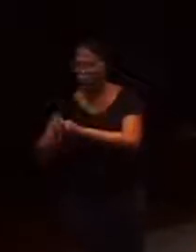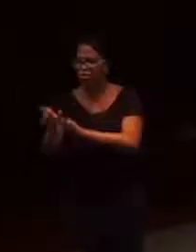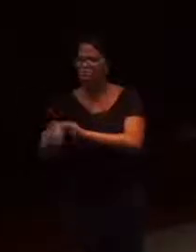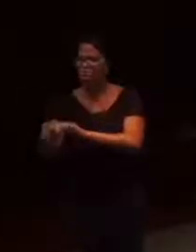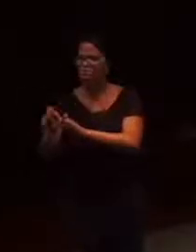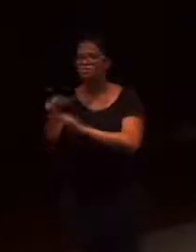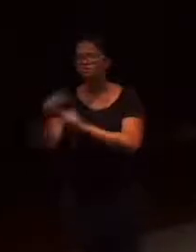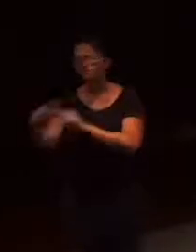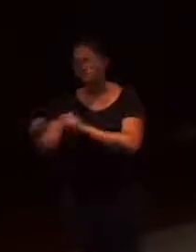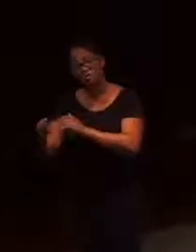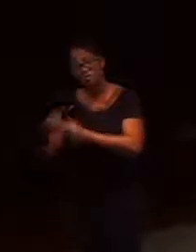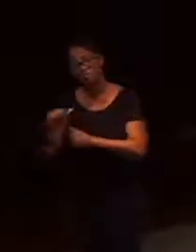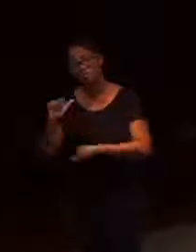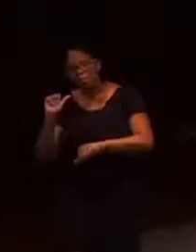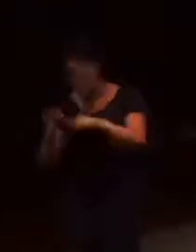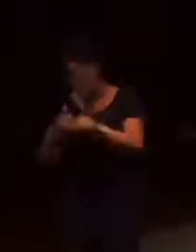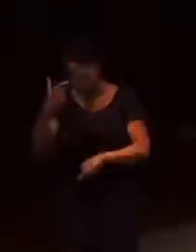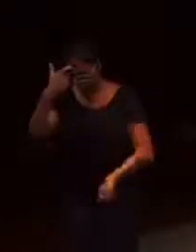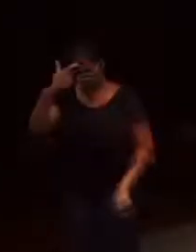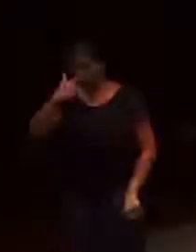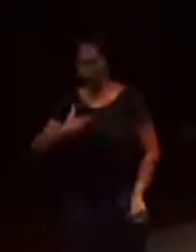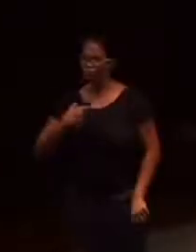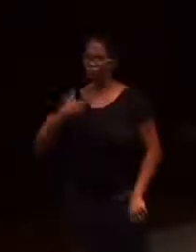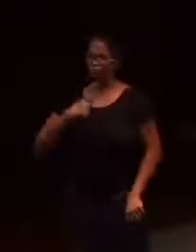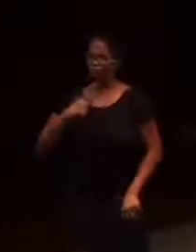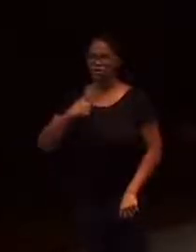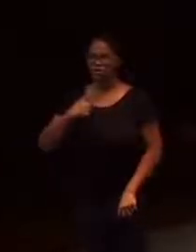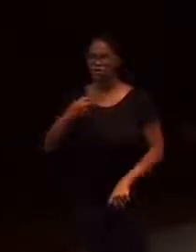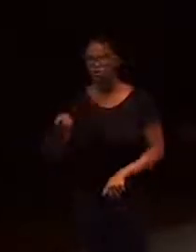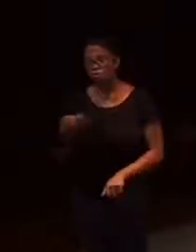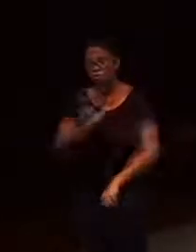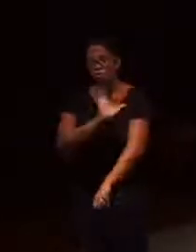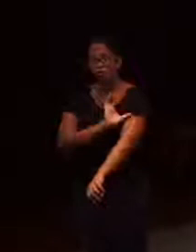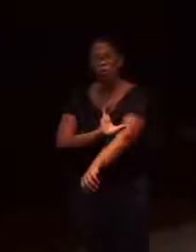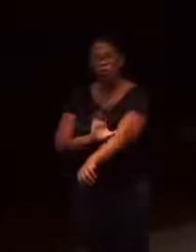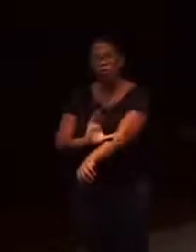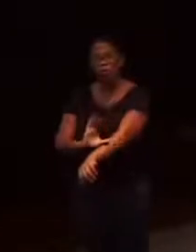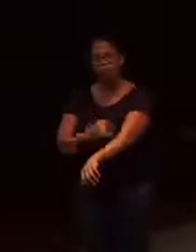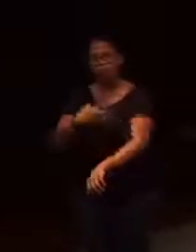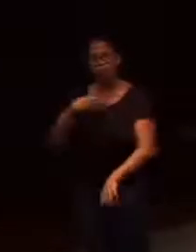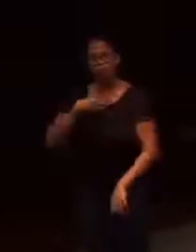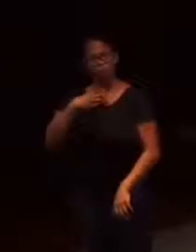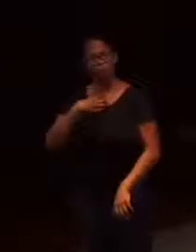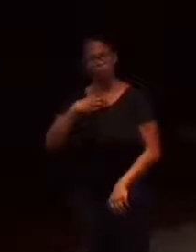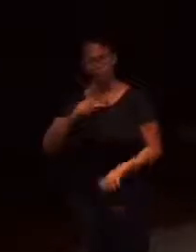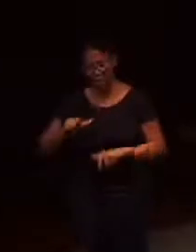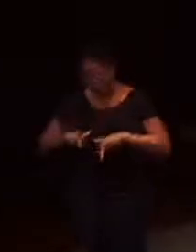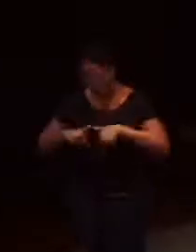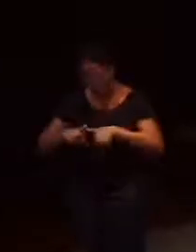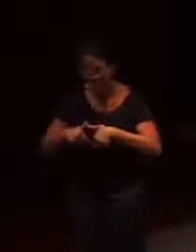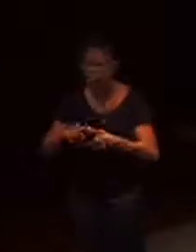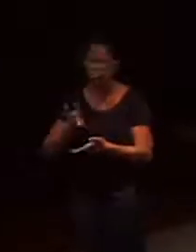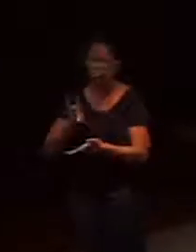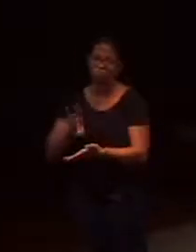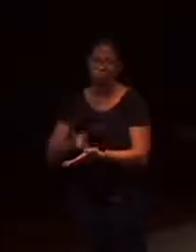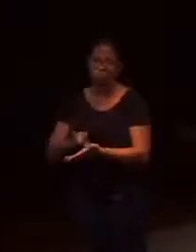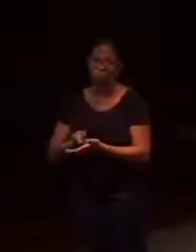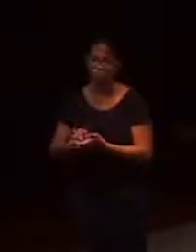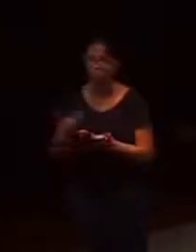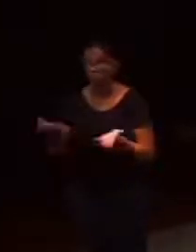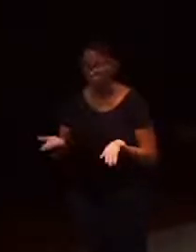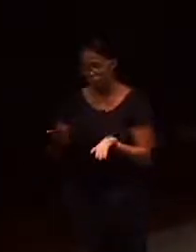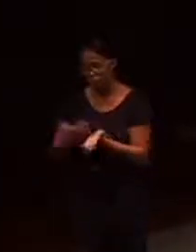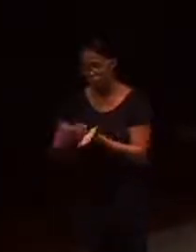nisso significa uma nova postura, uma nova cultura e ações concretas, né, que estão sendo apresentadas. Então,